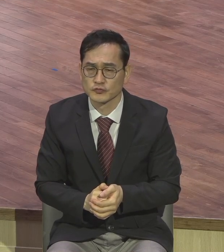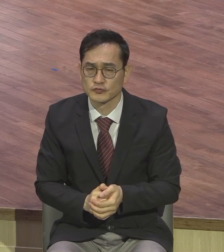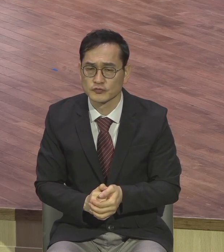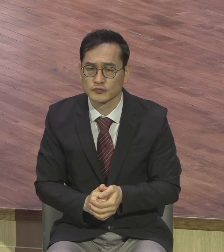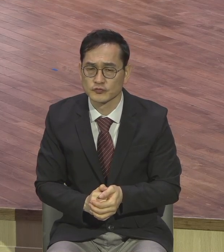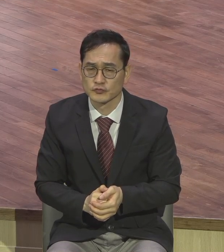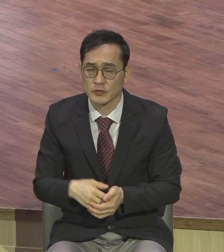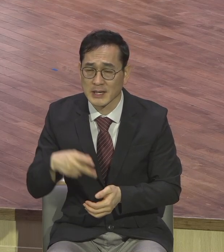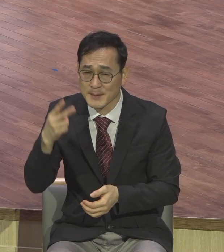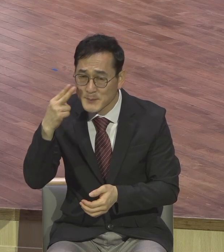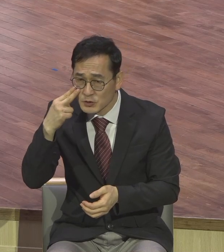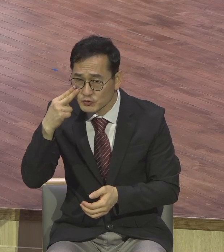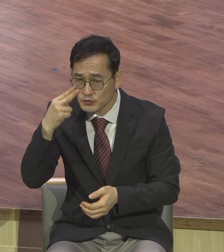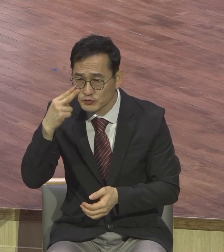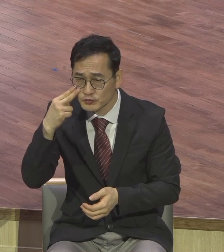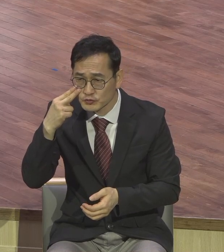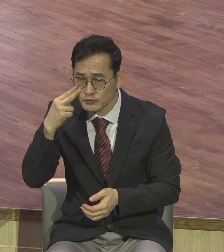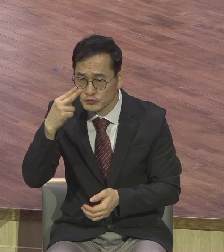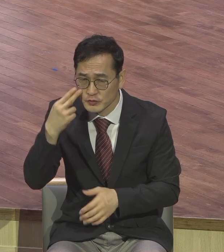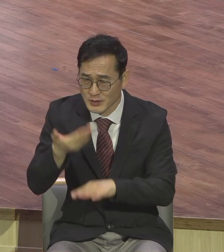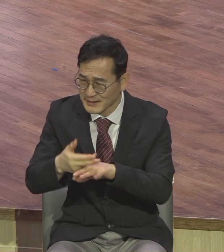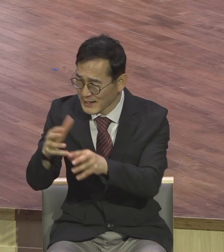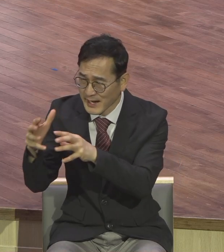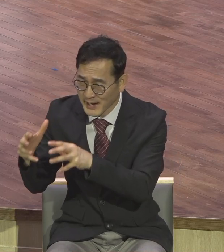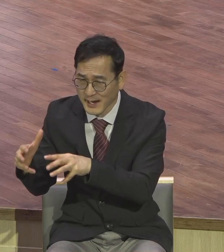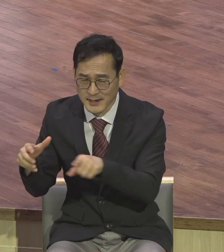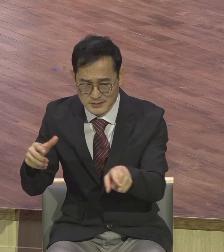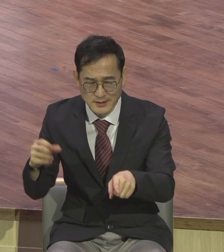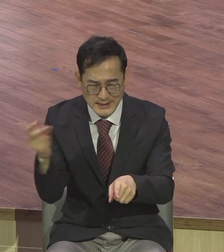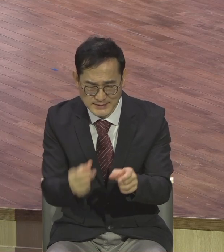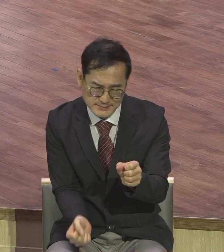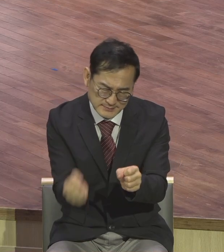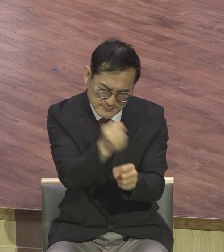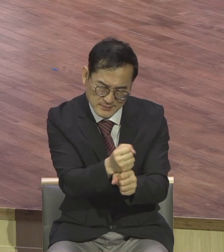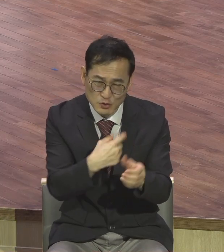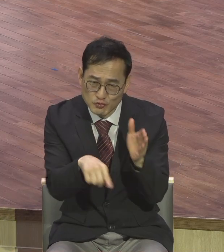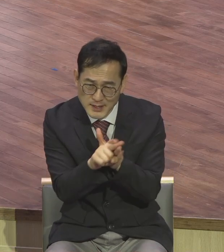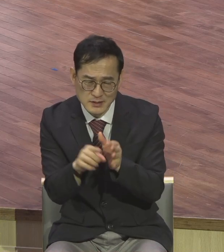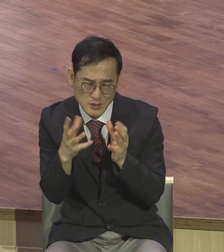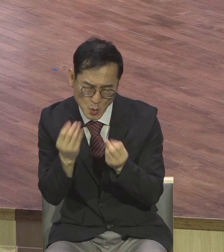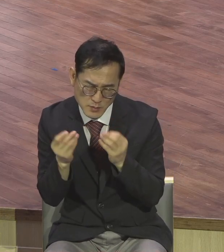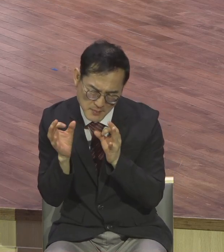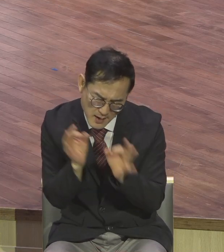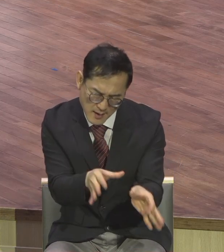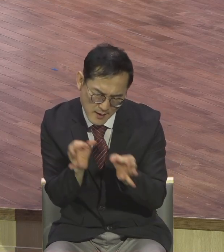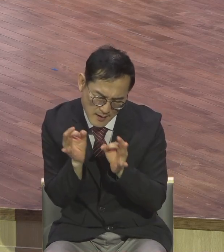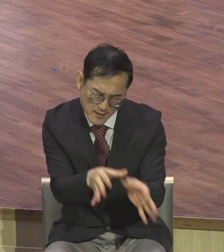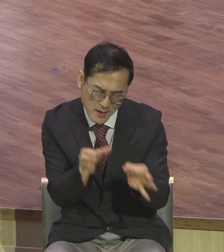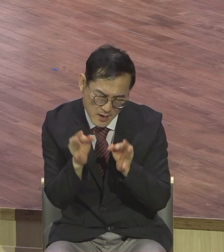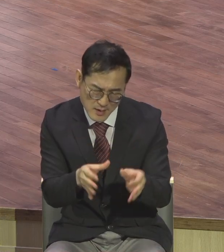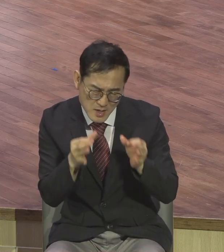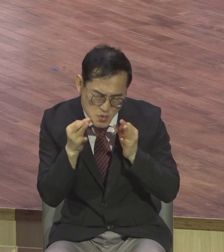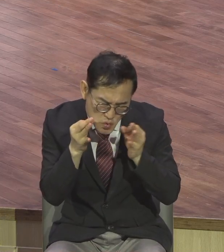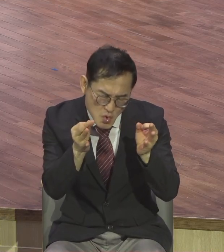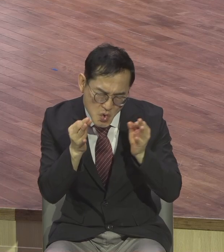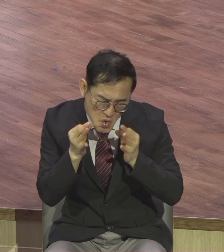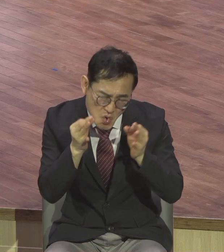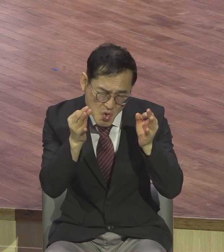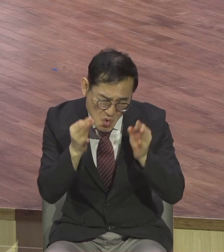미국을 비롯해서 많은 국가들이 아프간 재건을 위해서 그렇게 엄청난 사업을 많이